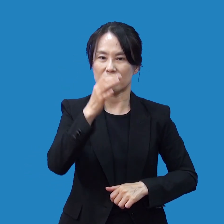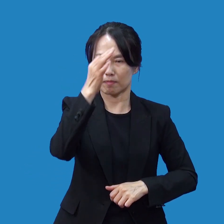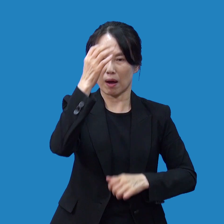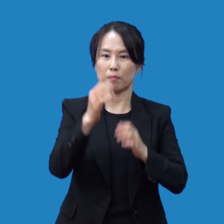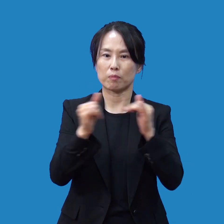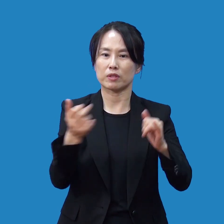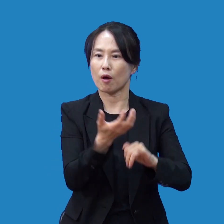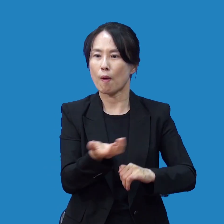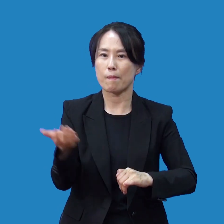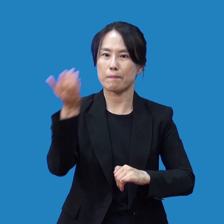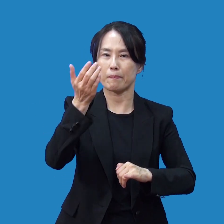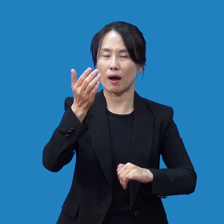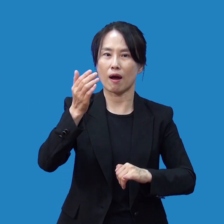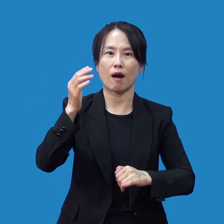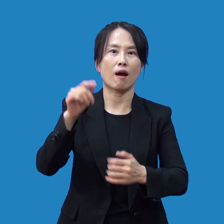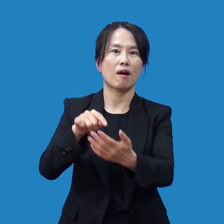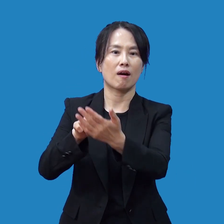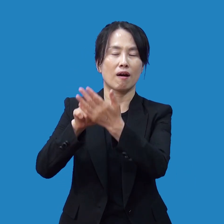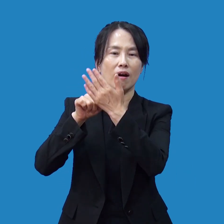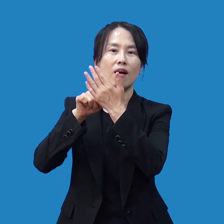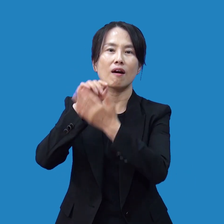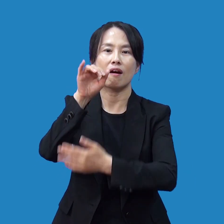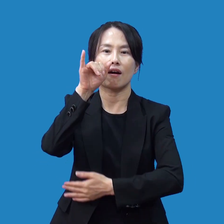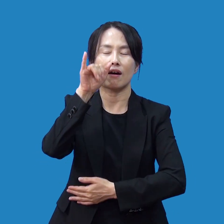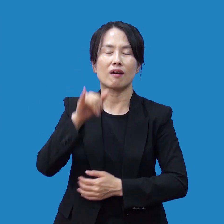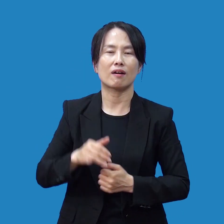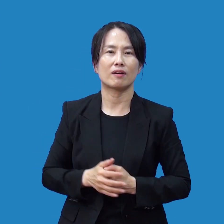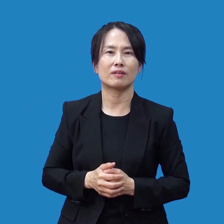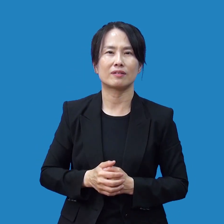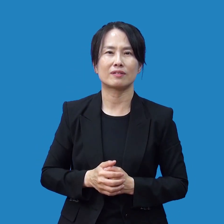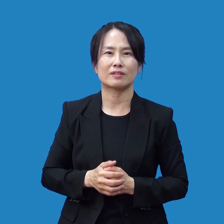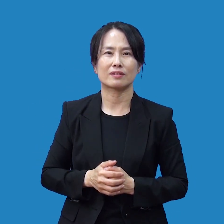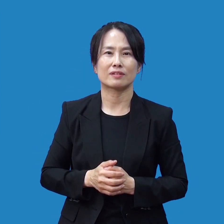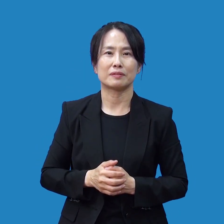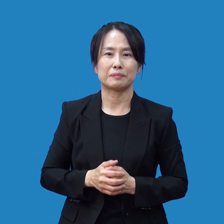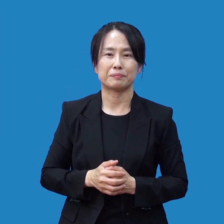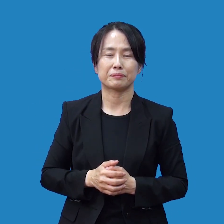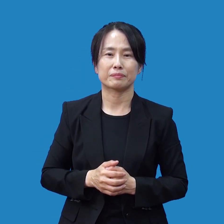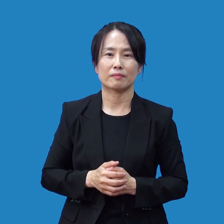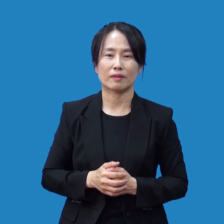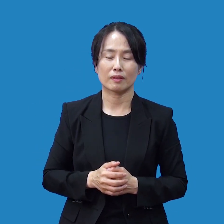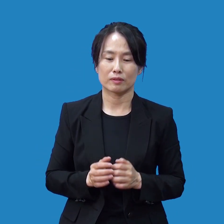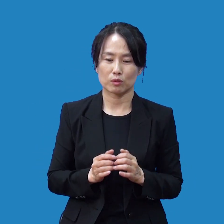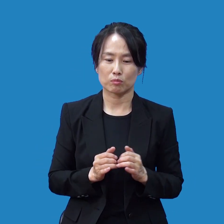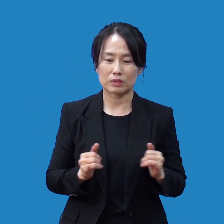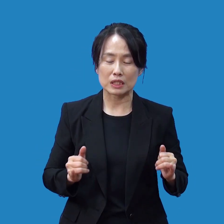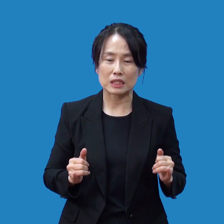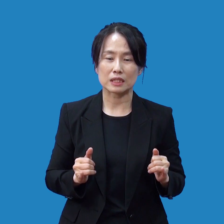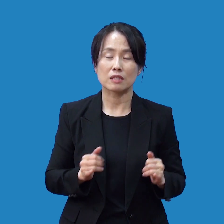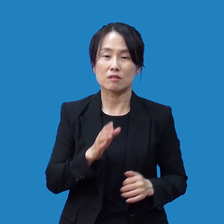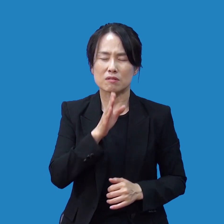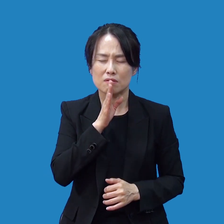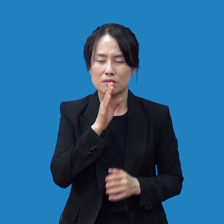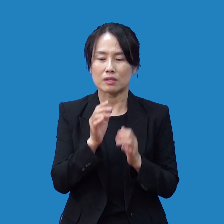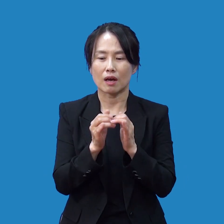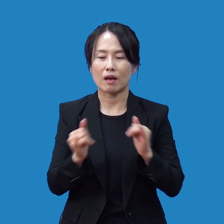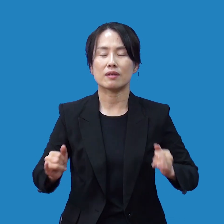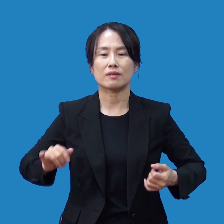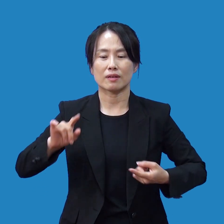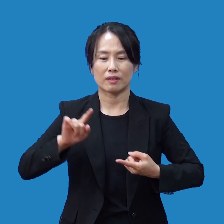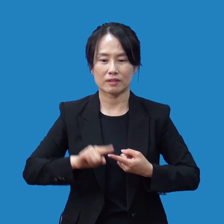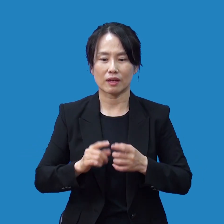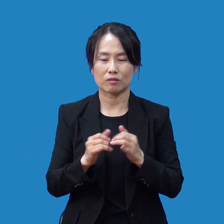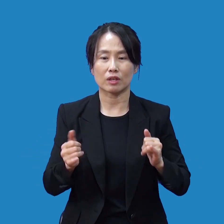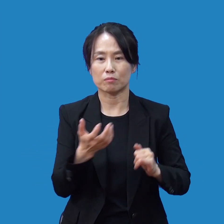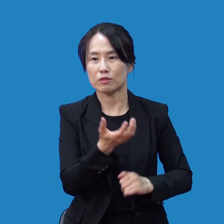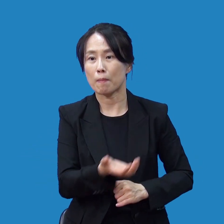한 단계 더 올라간, 우리로 말하자면 덜 인간다운 사람이 진짜 인간다운 사람으로 한